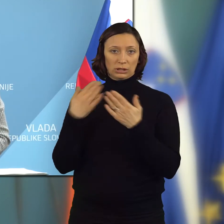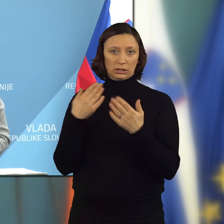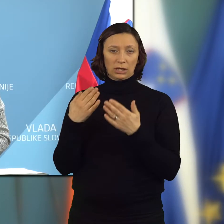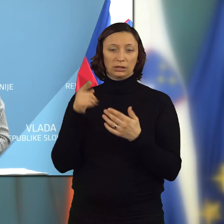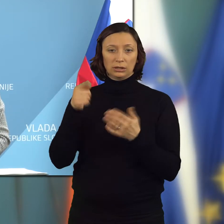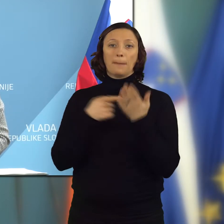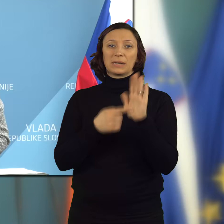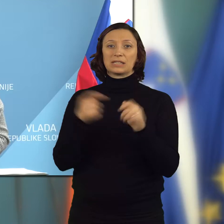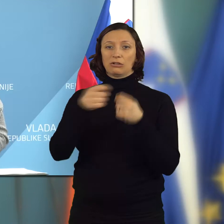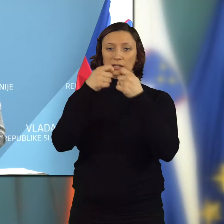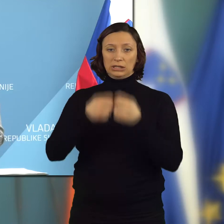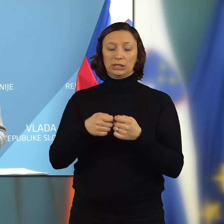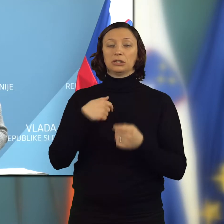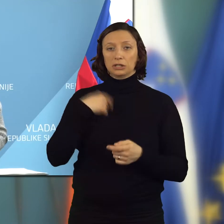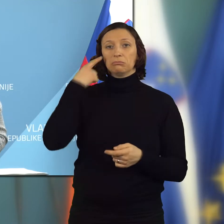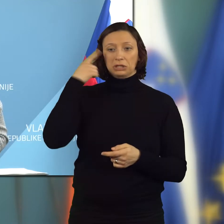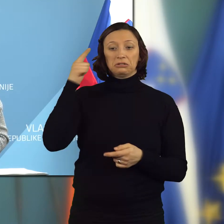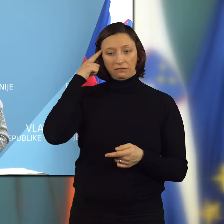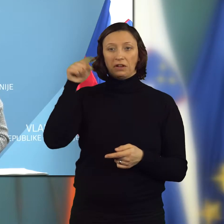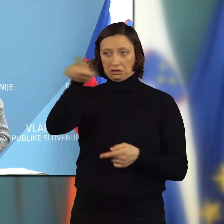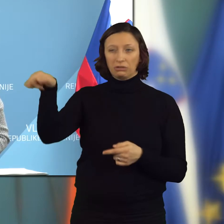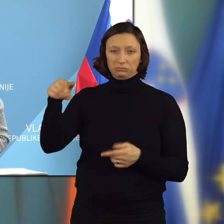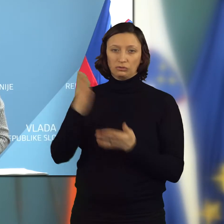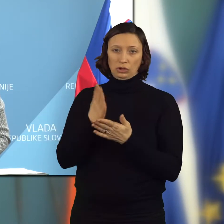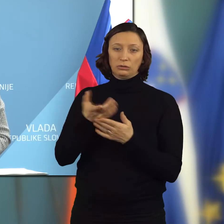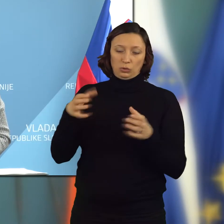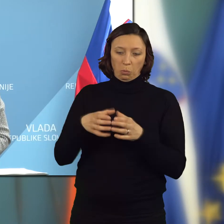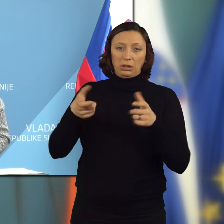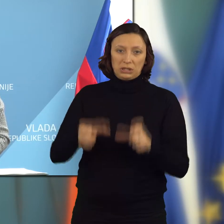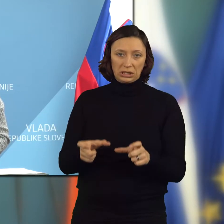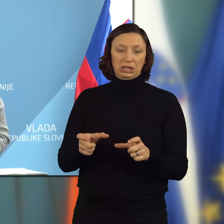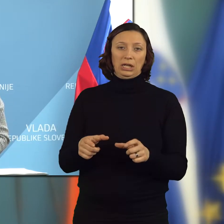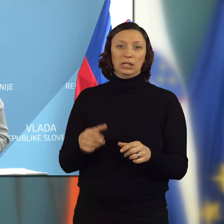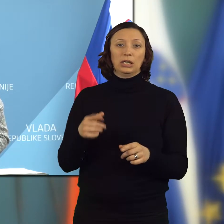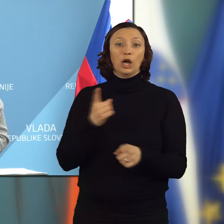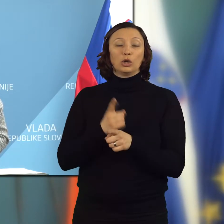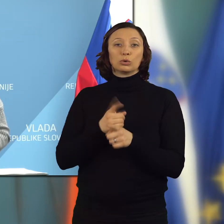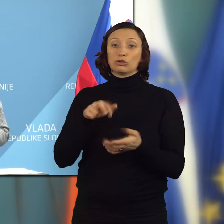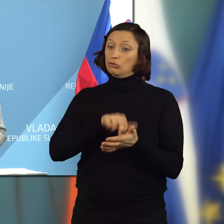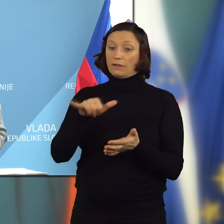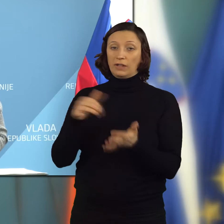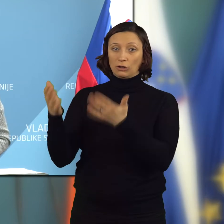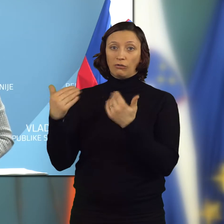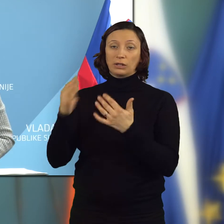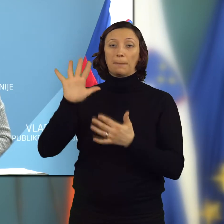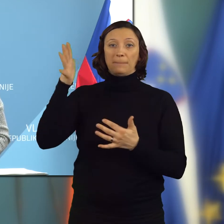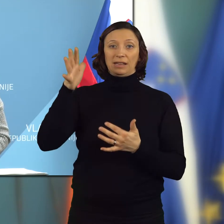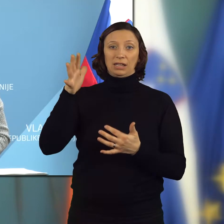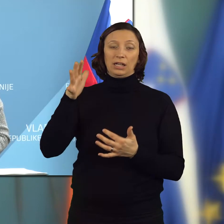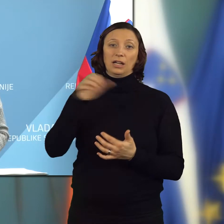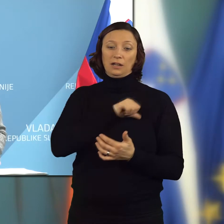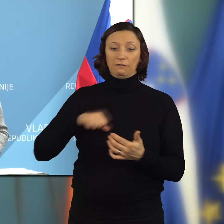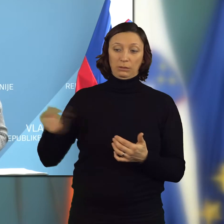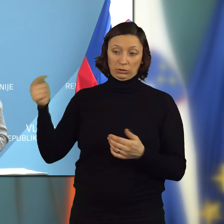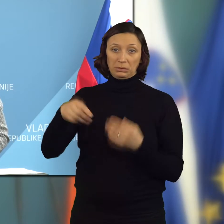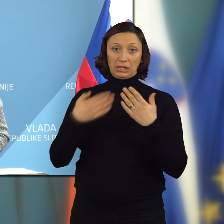z predstavniki sindikata, menim, da to vedo, ker smo že sedeli skupaj. Prav tako so še vedno vabljeni 5.,